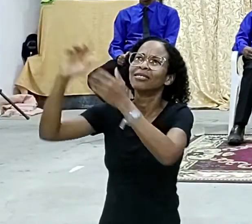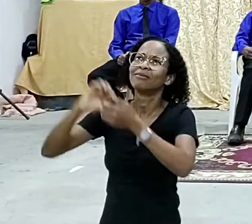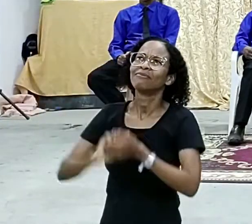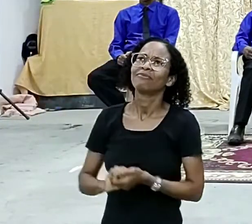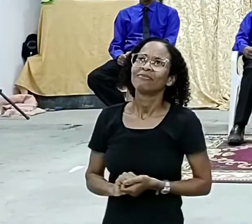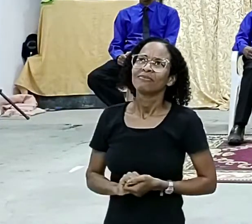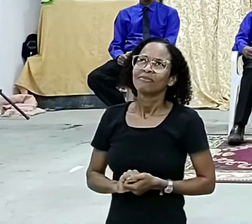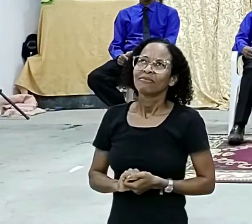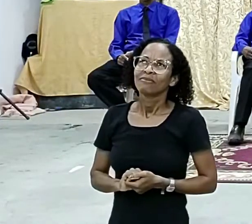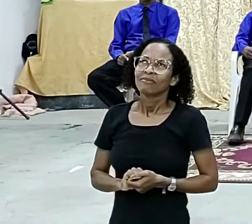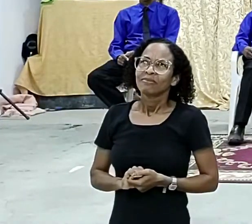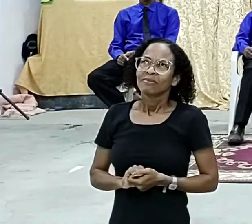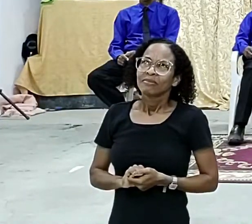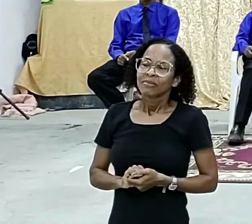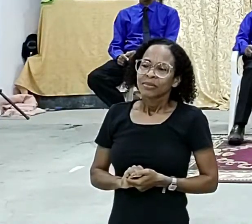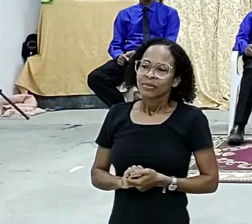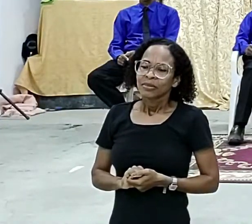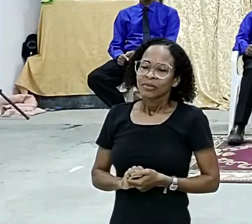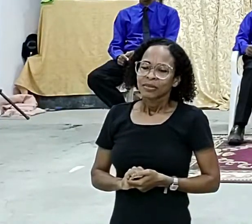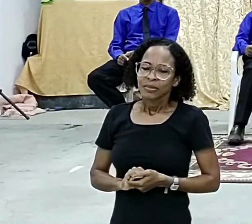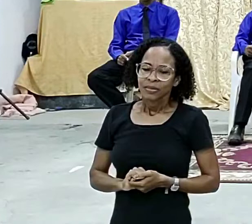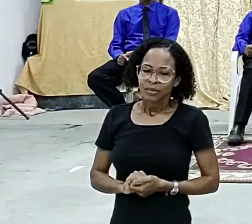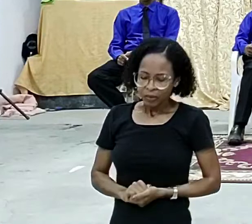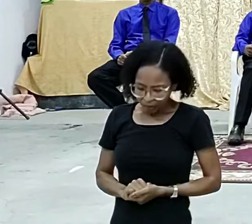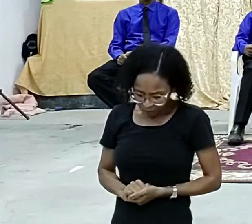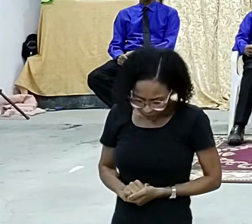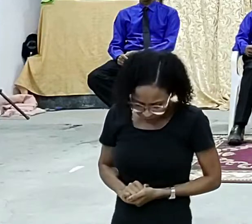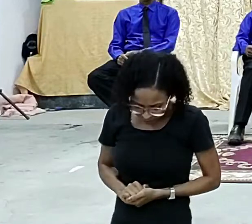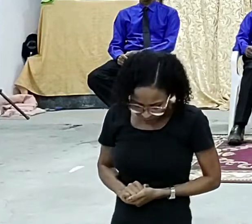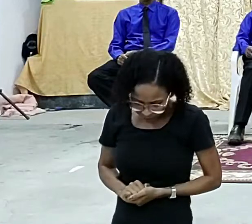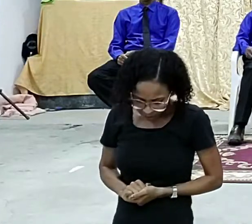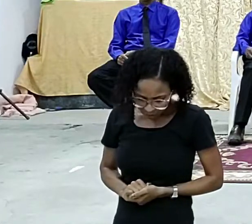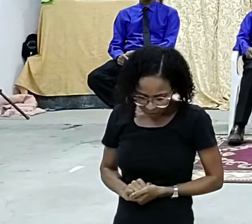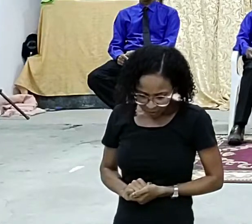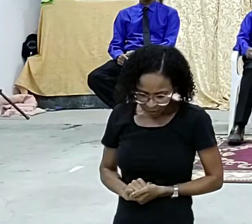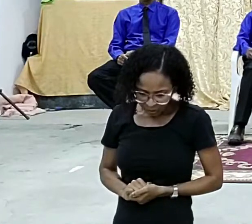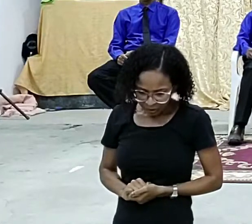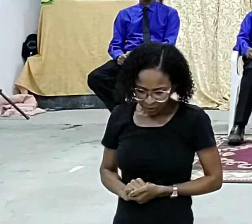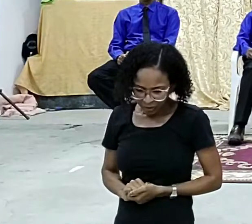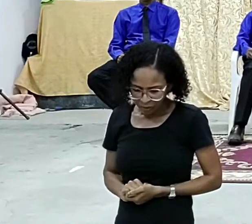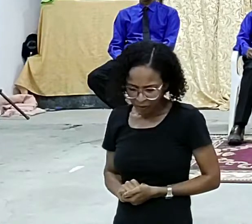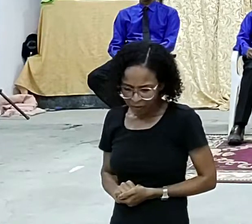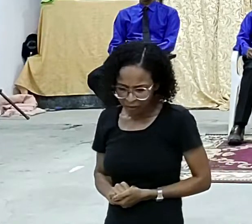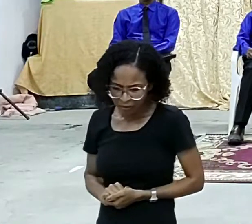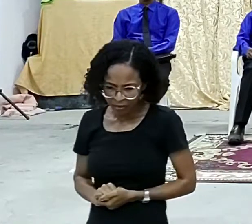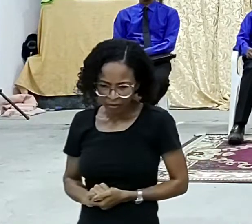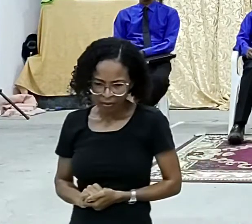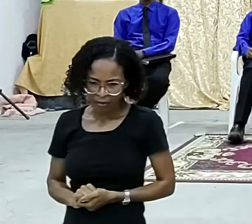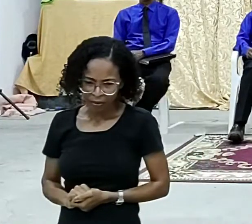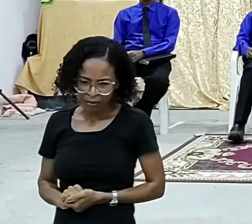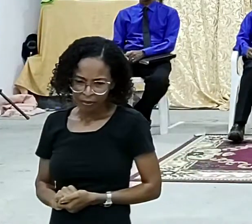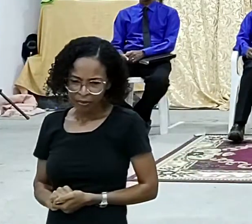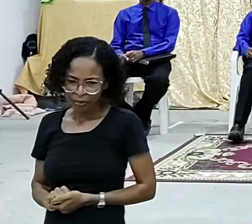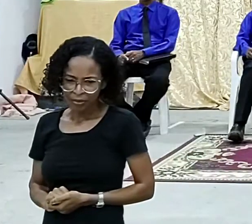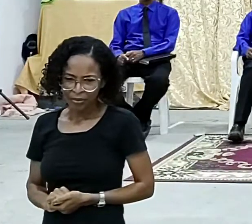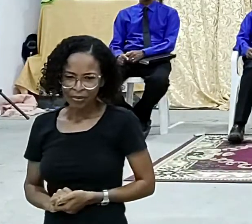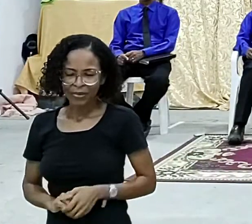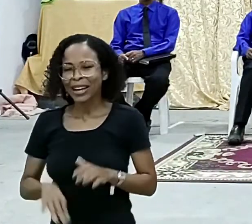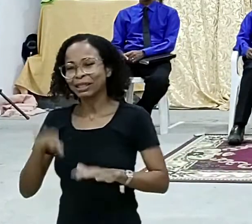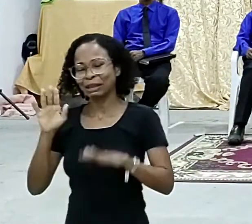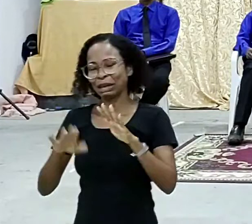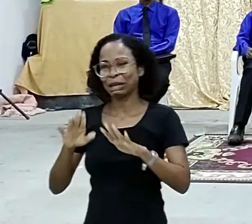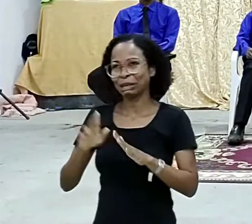Deus, eu costumo dizer que é até extravagante em tudo que